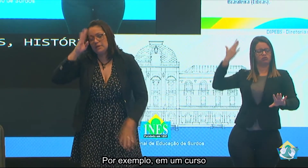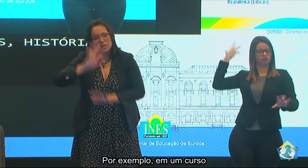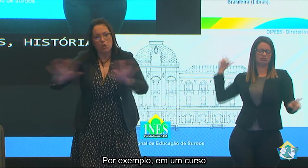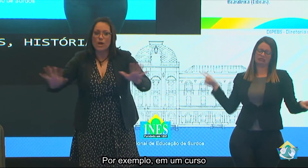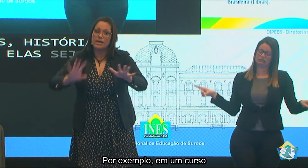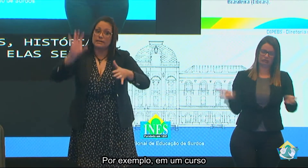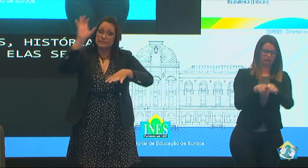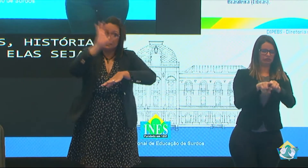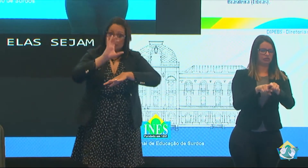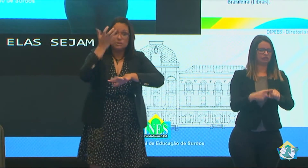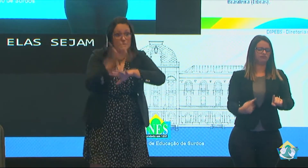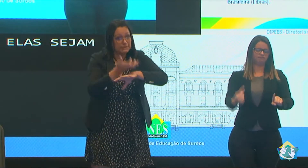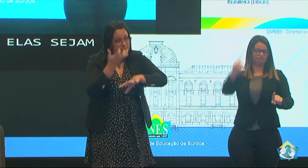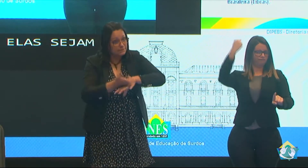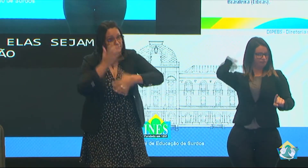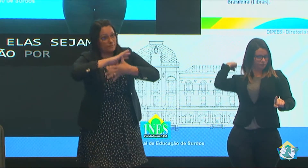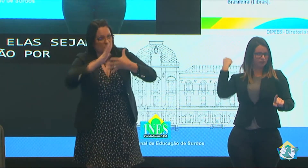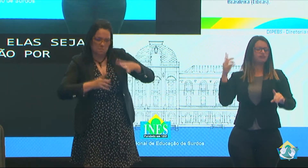curso de...